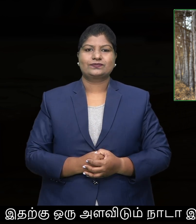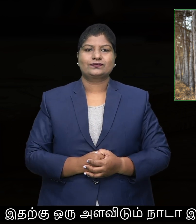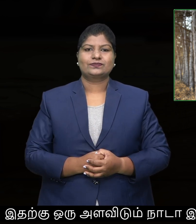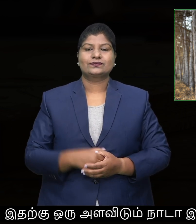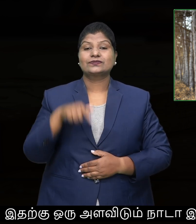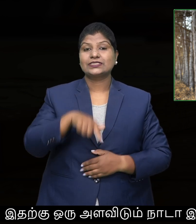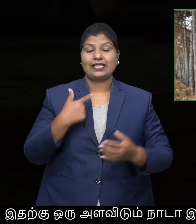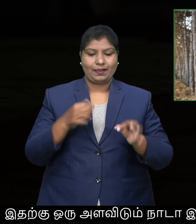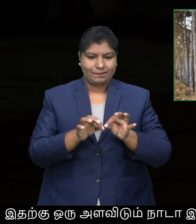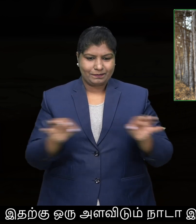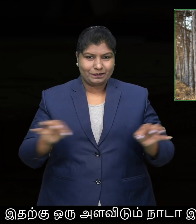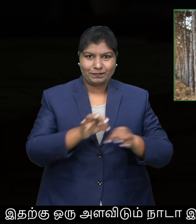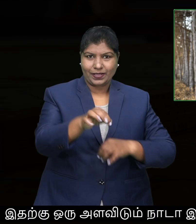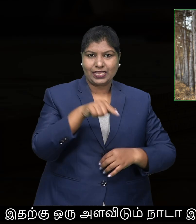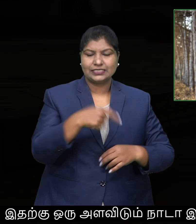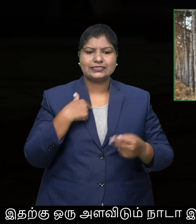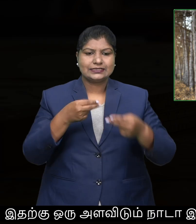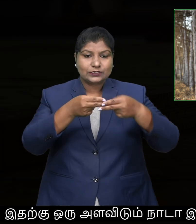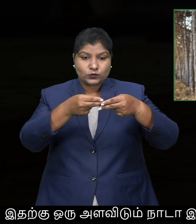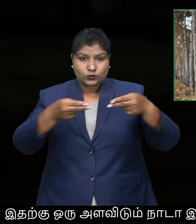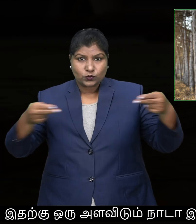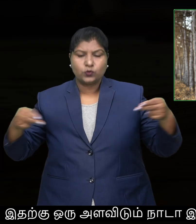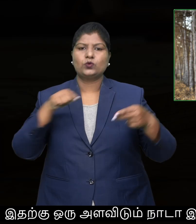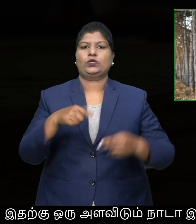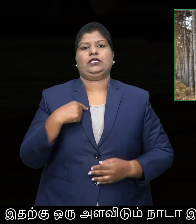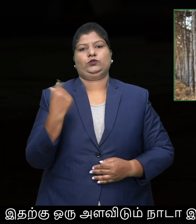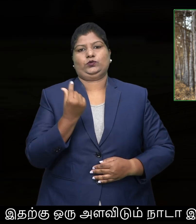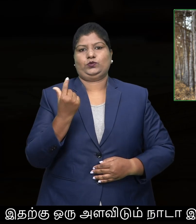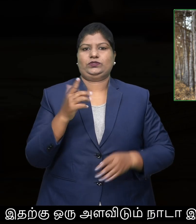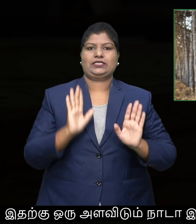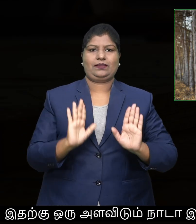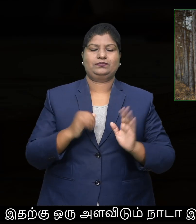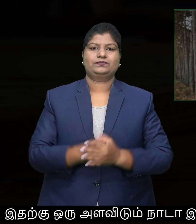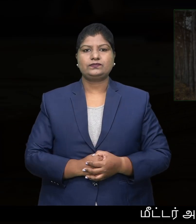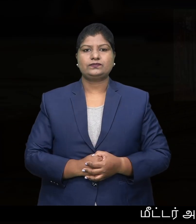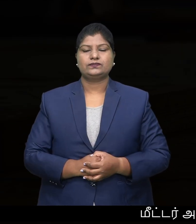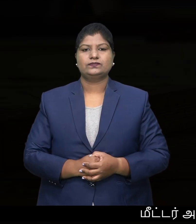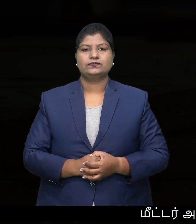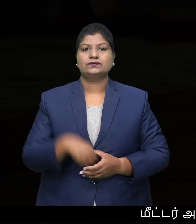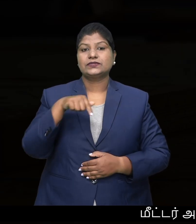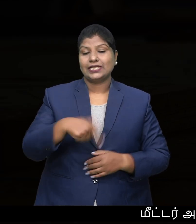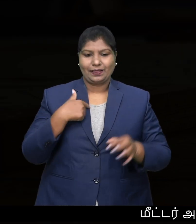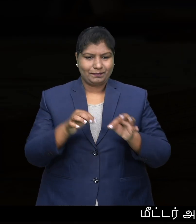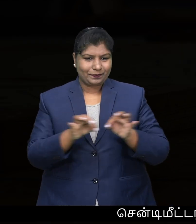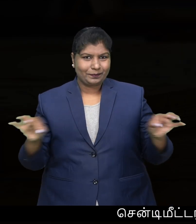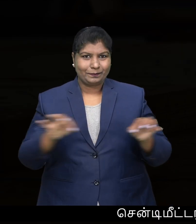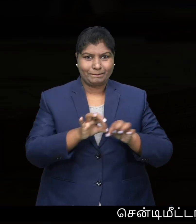இதற்கு ஒரு அளவிடும் நாடா இதற்கு மிகவும் பொருத்தமானது. மீட்டர் அளவுகோல்,